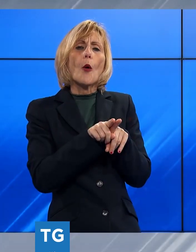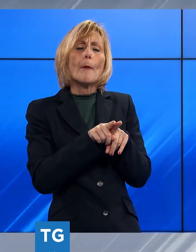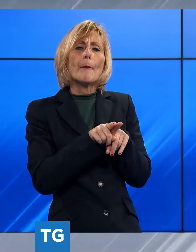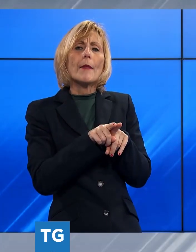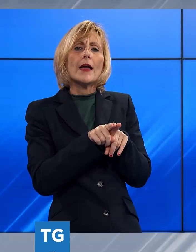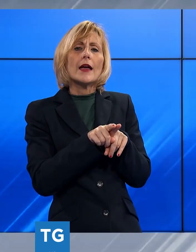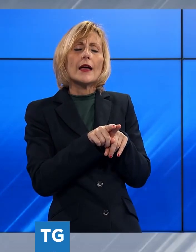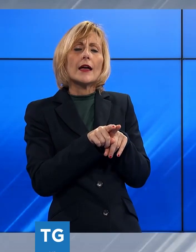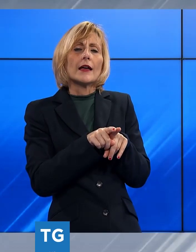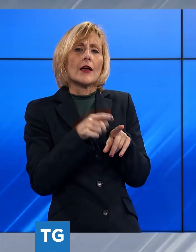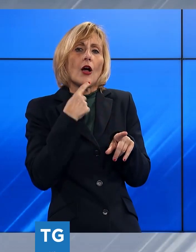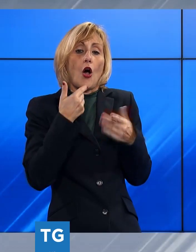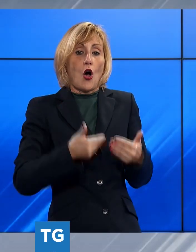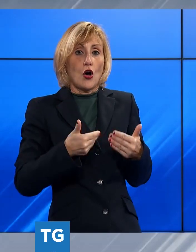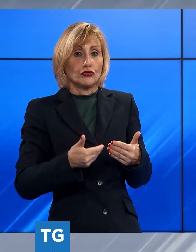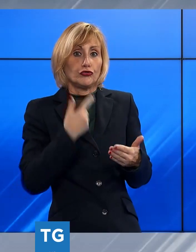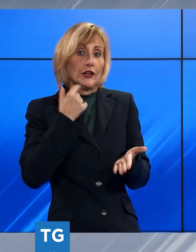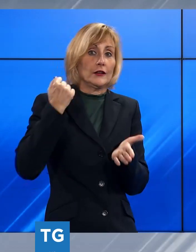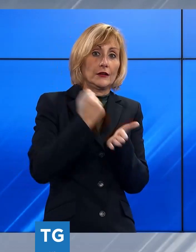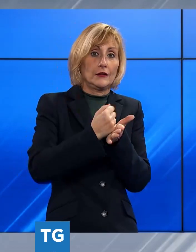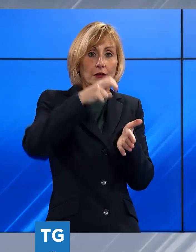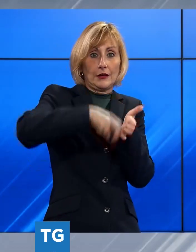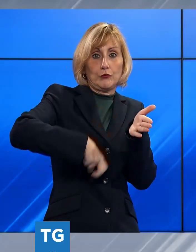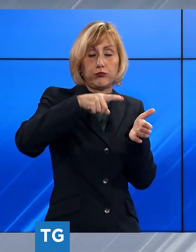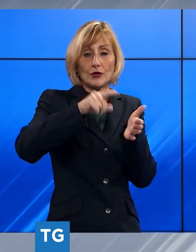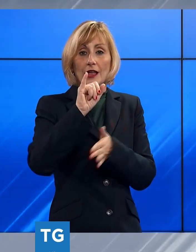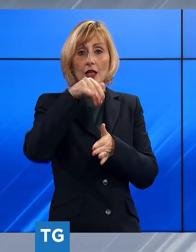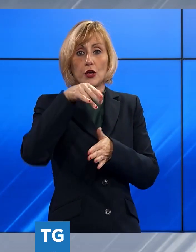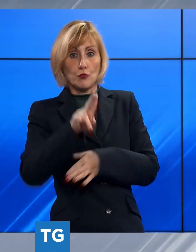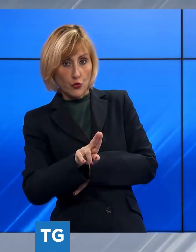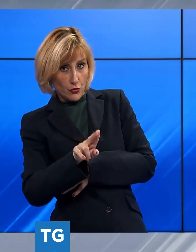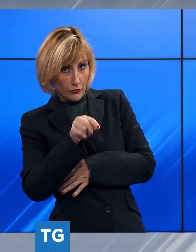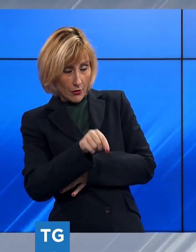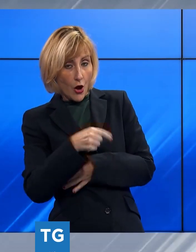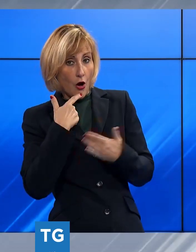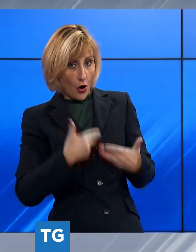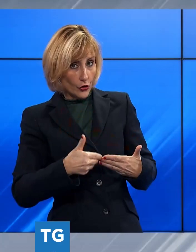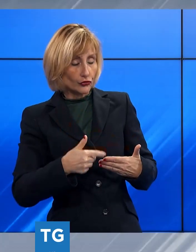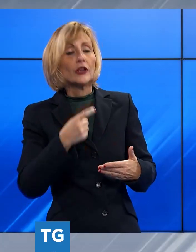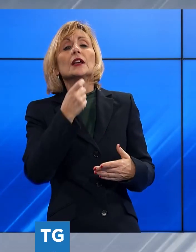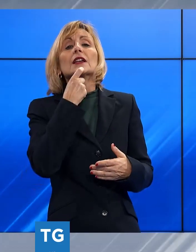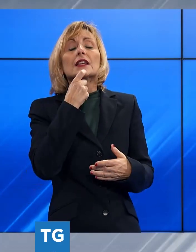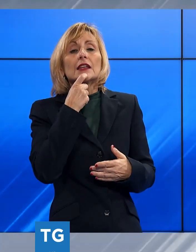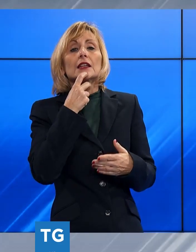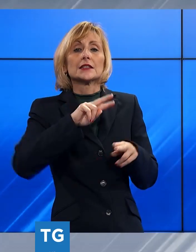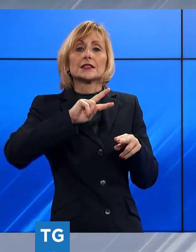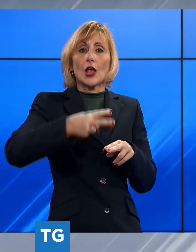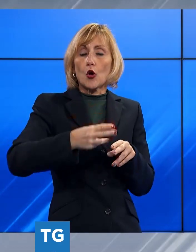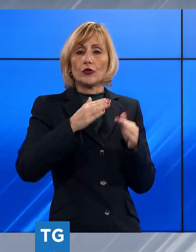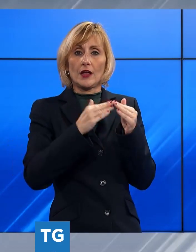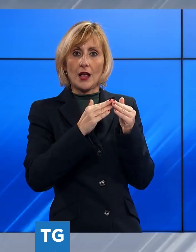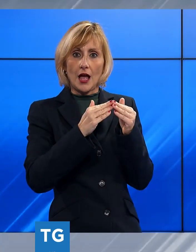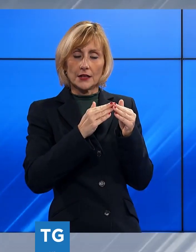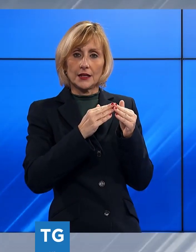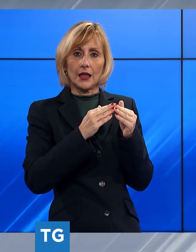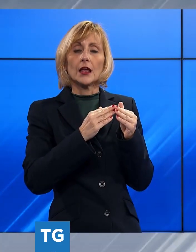oggi è l'IMU l'imposta appunto sugli Immobili per coloro che i comuni che hanno molte